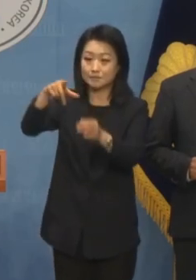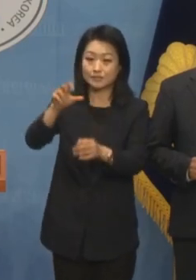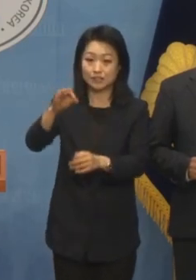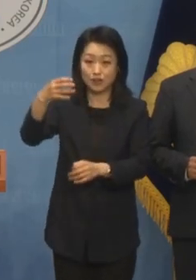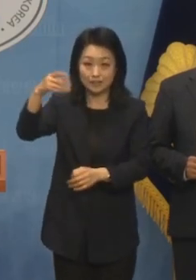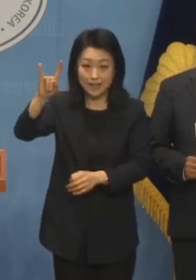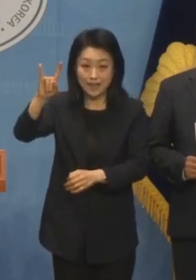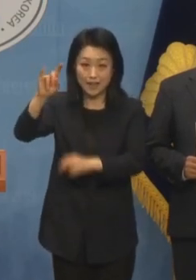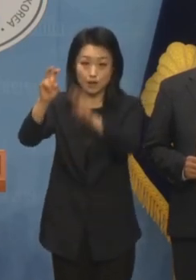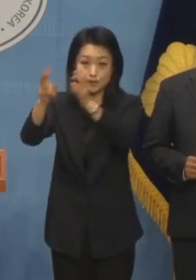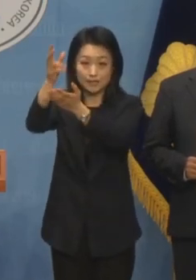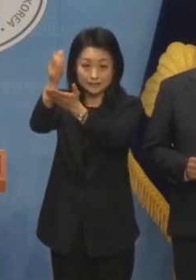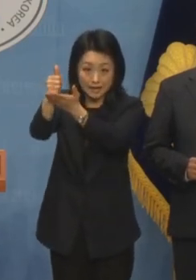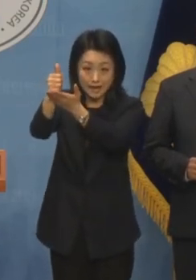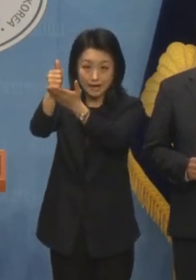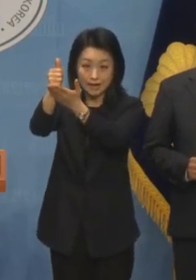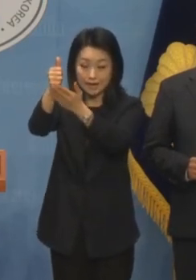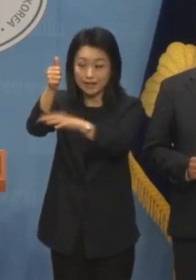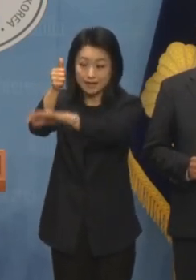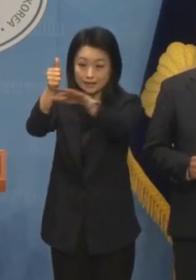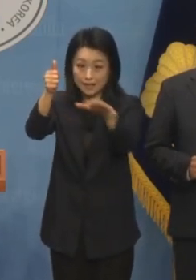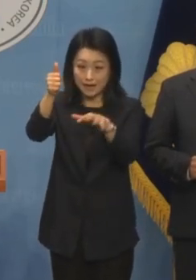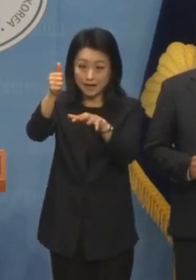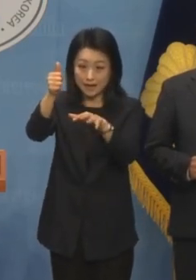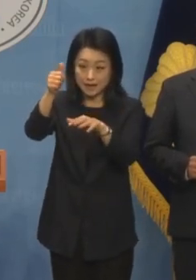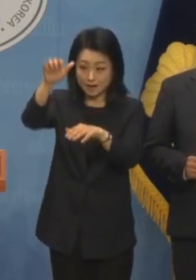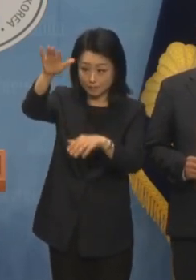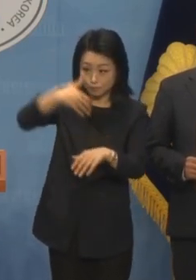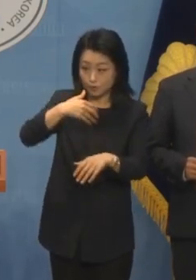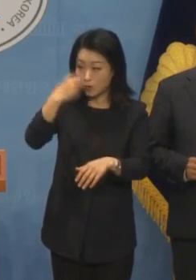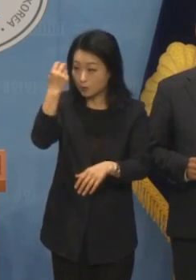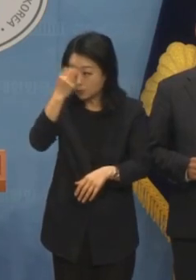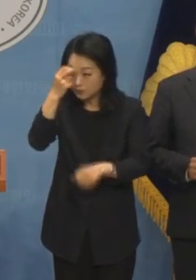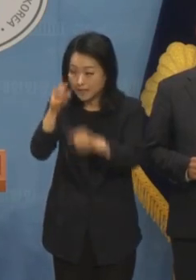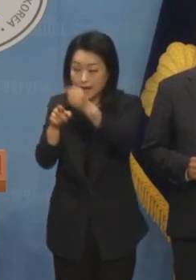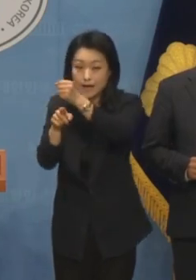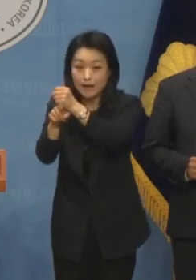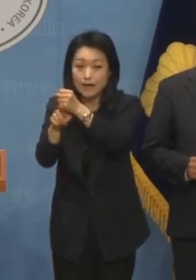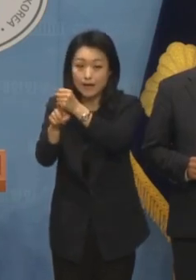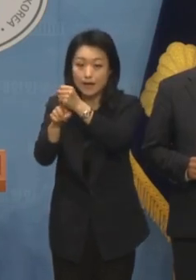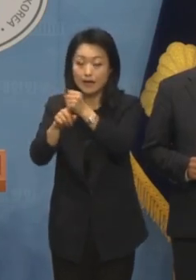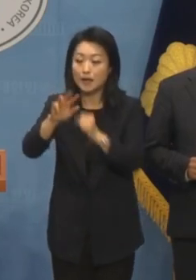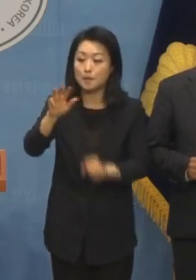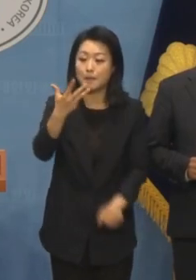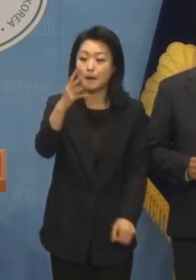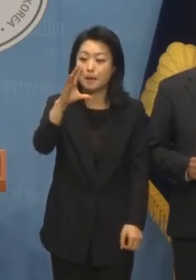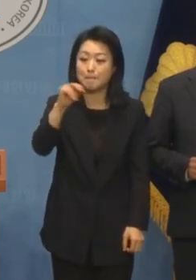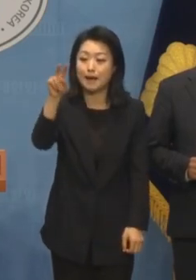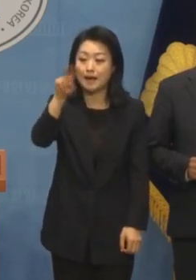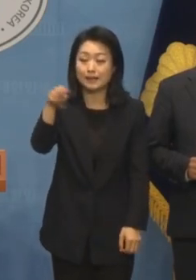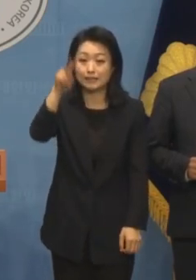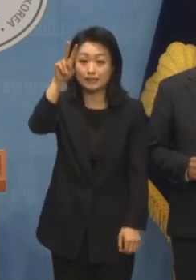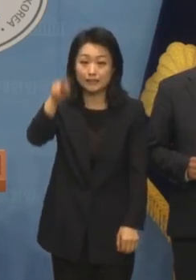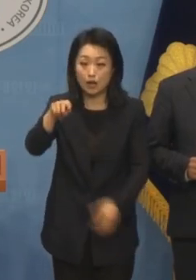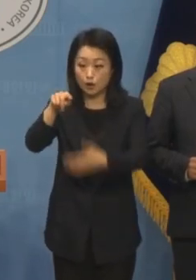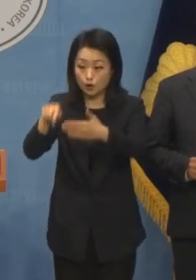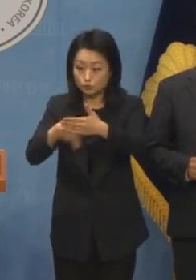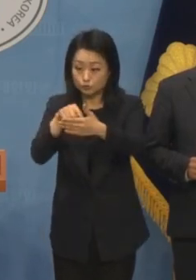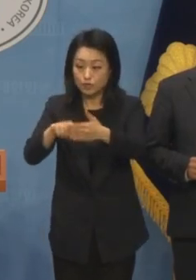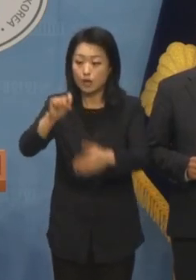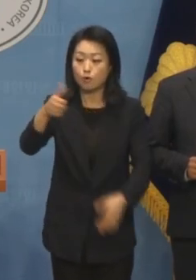쌍방울 임원들의 진술을 근거로 800만 달러 중 500만